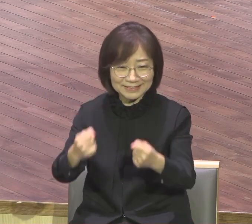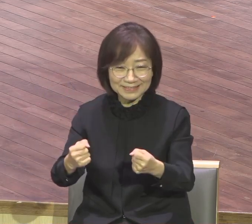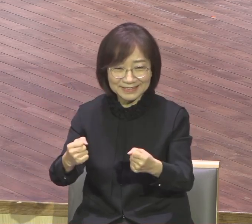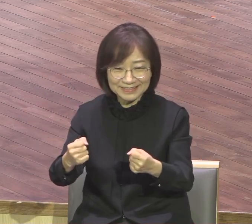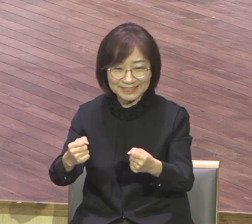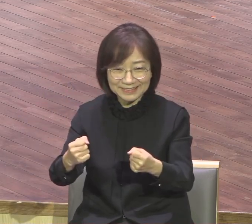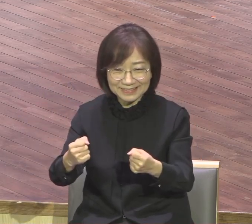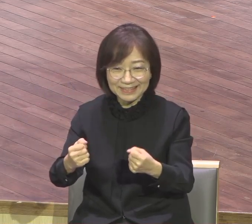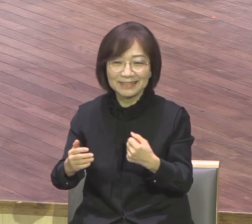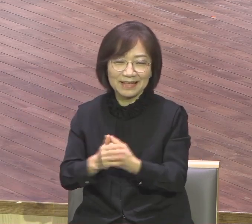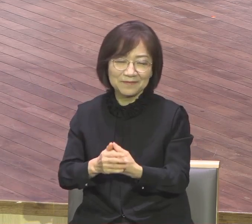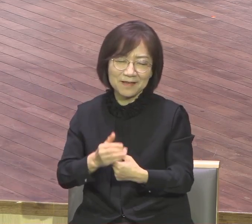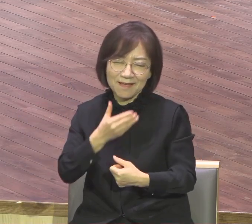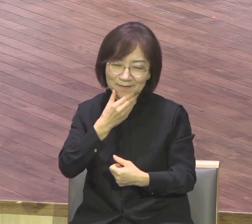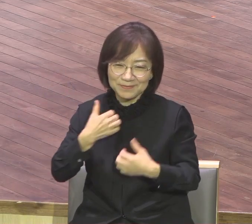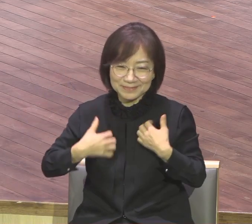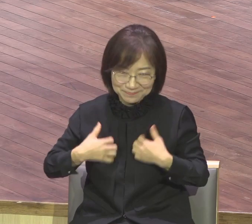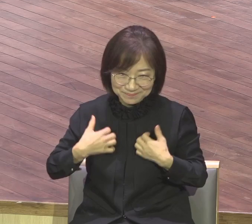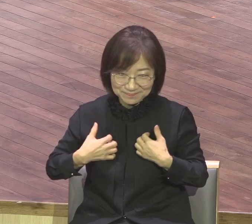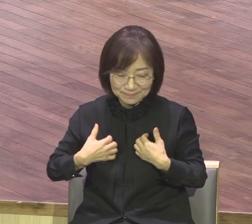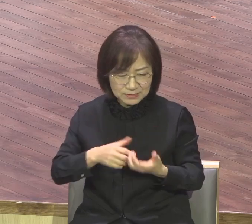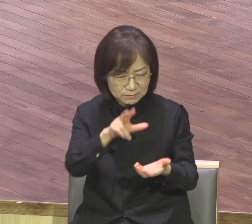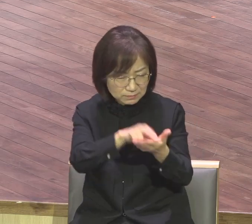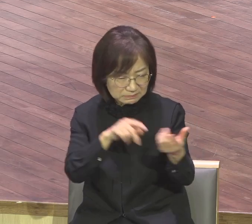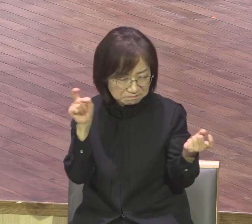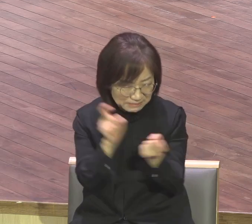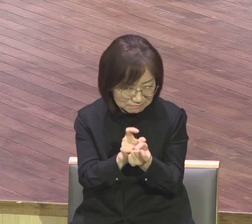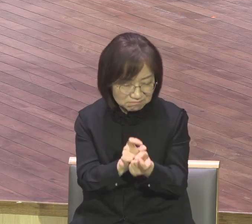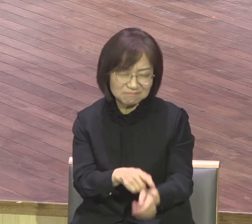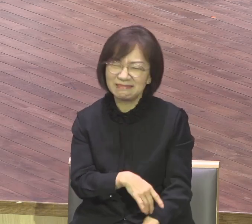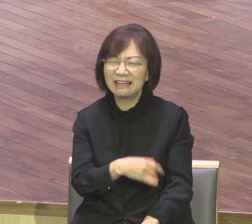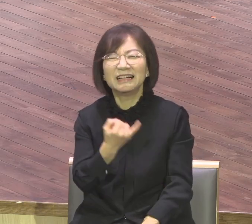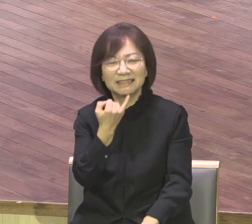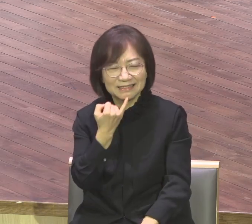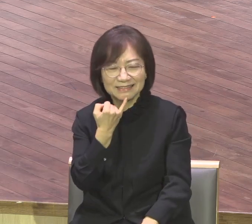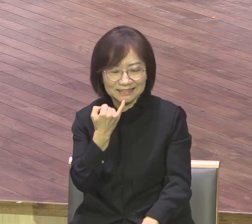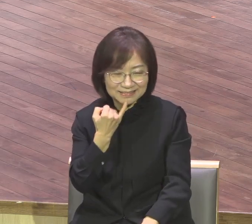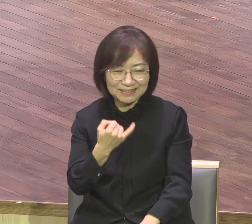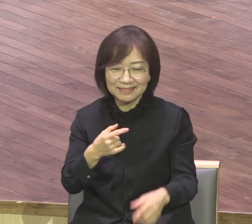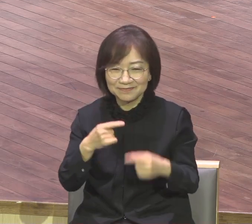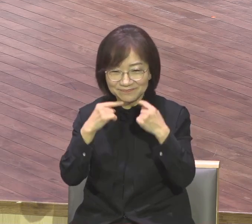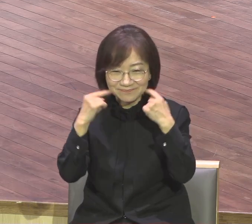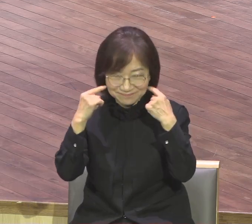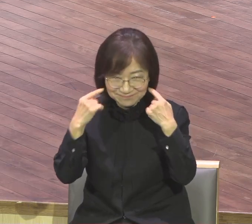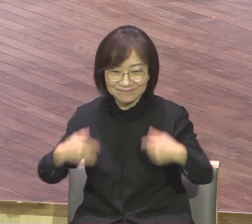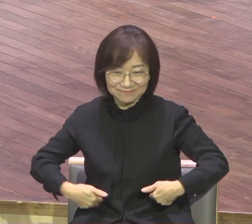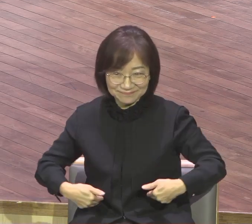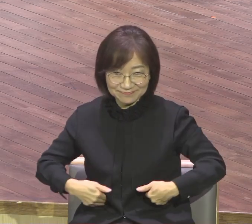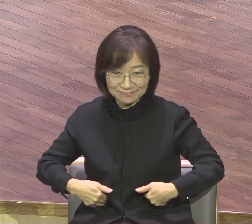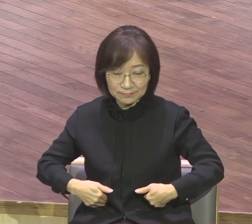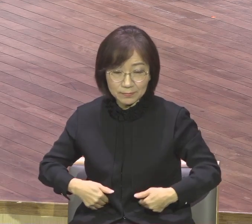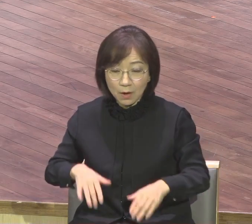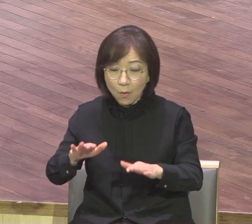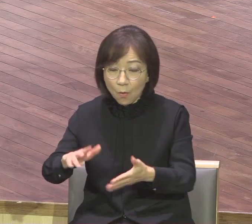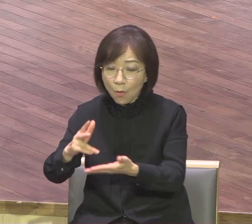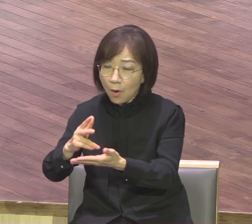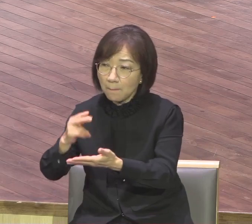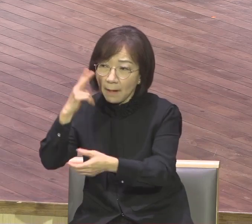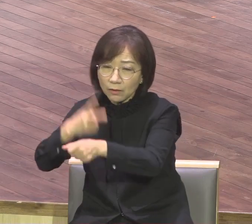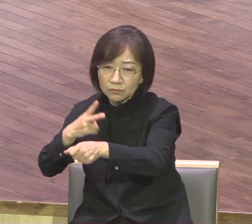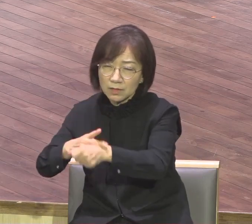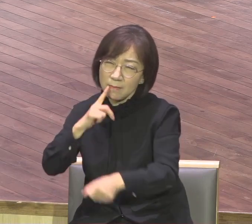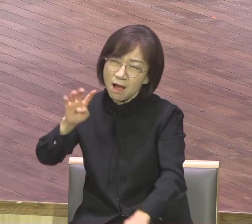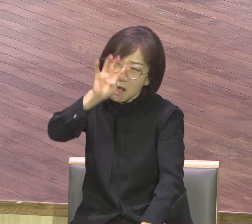Porque estamos junto con el Señor. No importa qué problema llegue. 이 반복적으로 한다는 말은요 굉장히 중요하다는